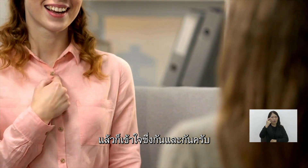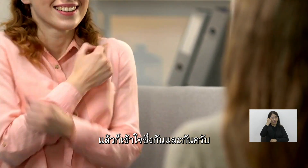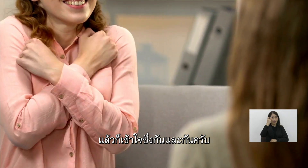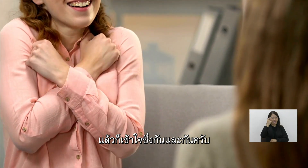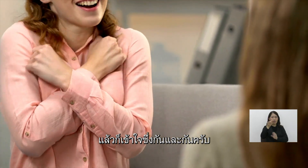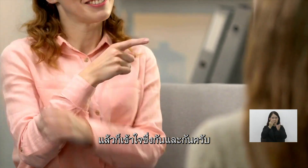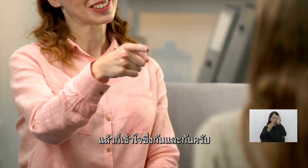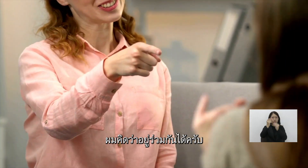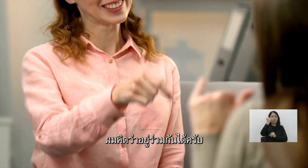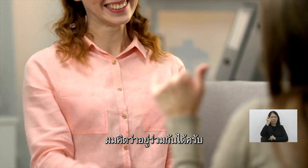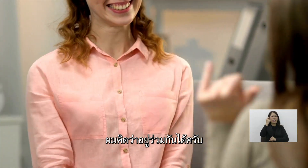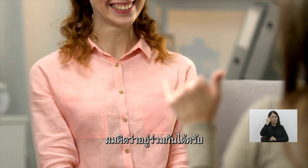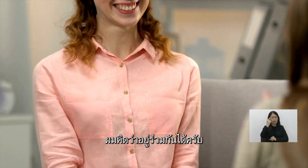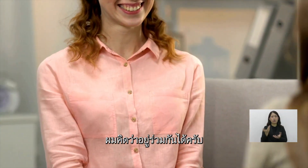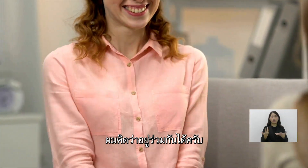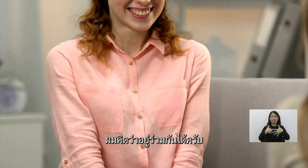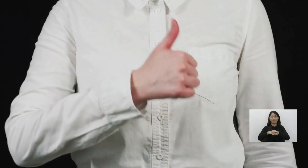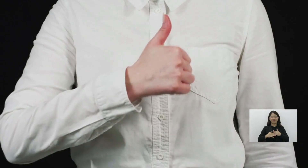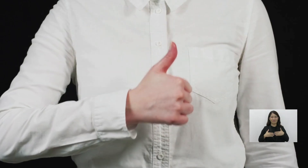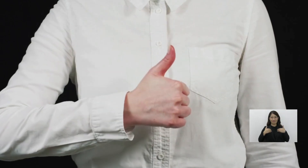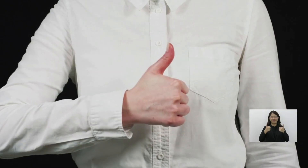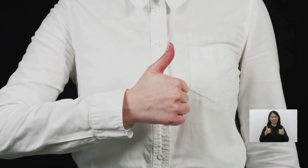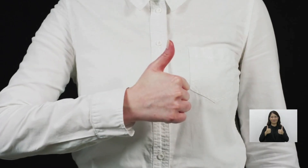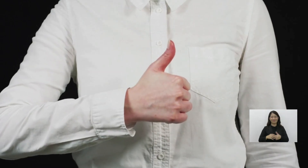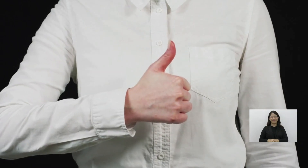ใจซึ่งกันและกันอย่างเงี้ยค่ะผมคิดว่าอยู่ร่วมกันได้ครับ